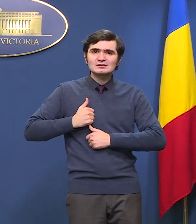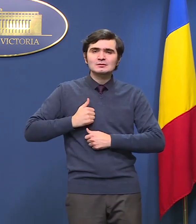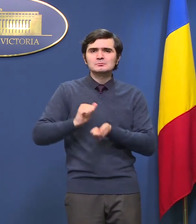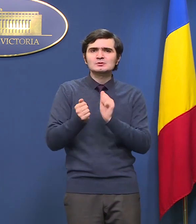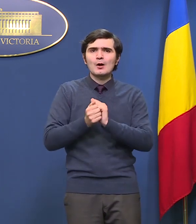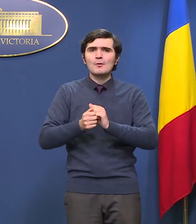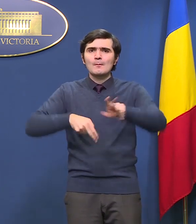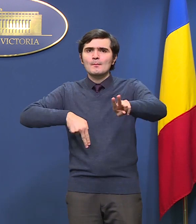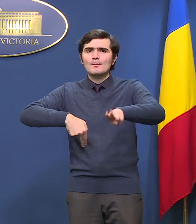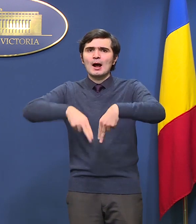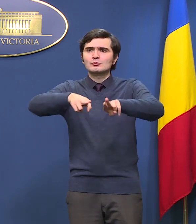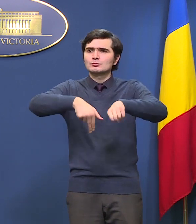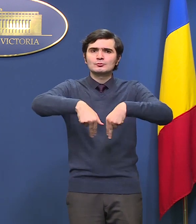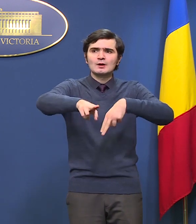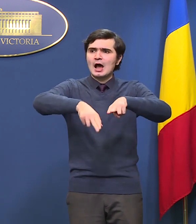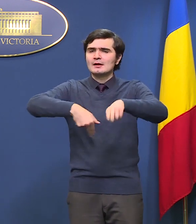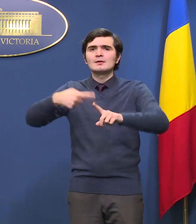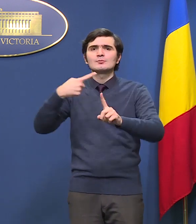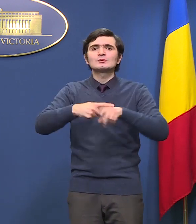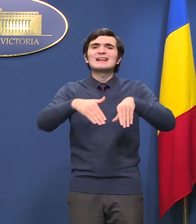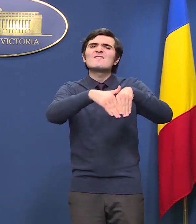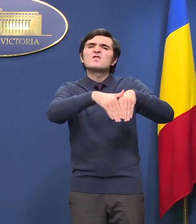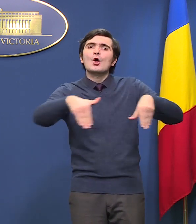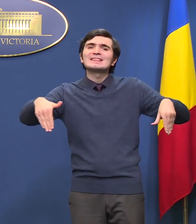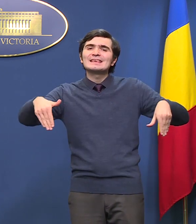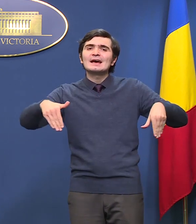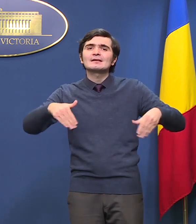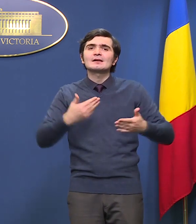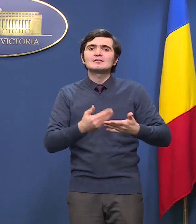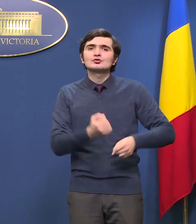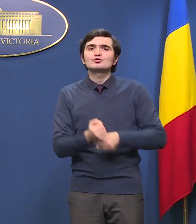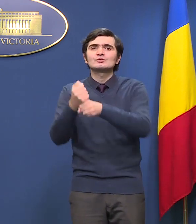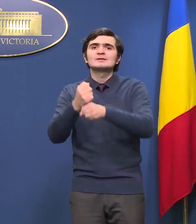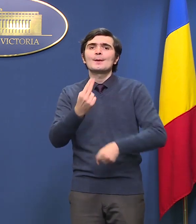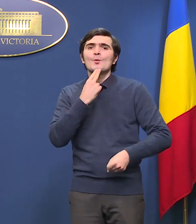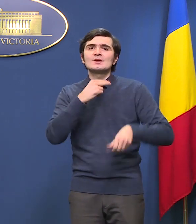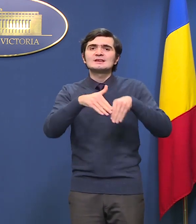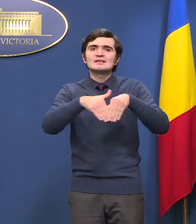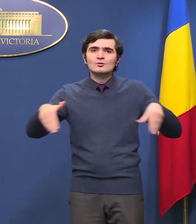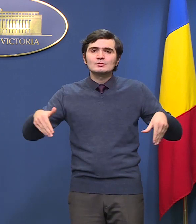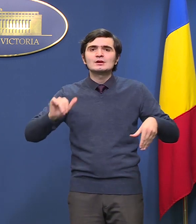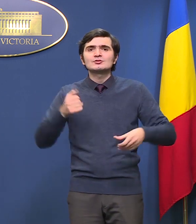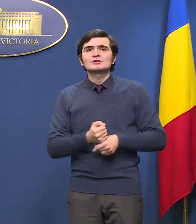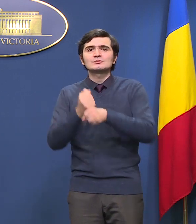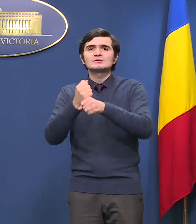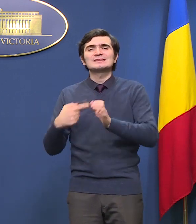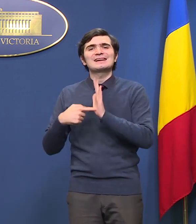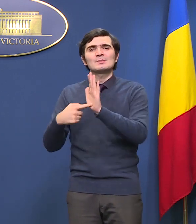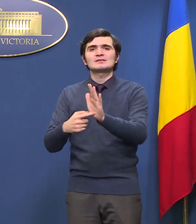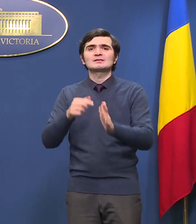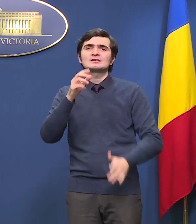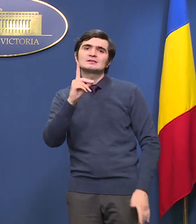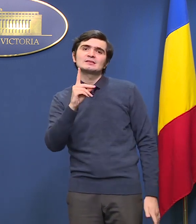de asemenea în misiuni la frontieră, adică vor susține poliția de frontieră și reprezentanții direcțiilor de sănătate